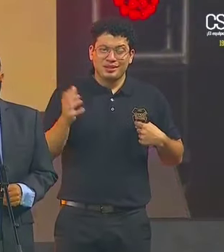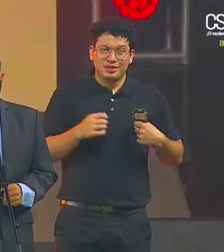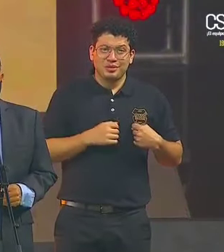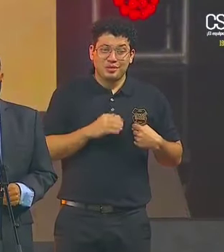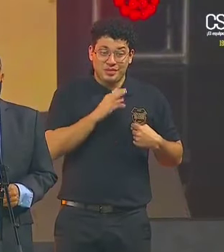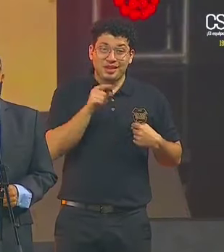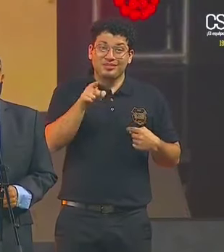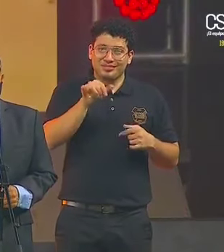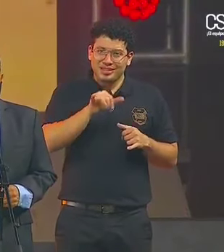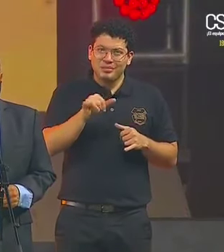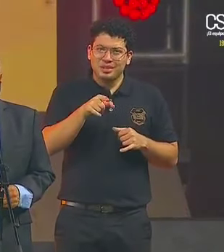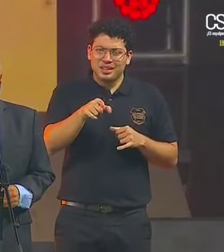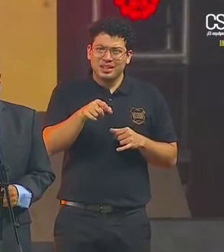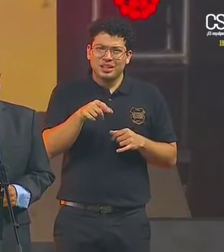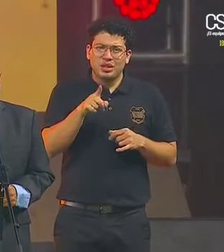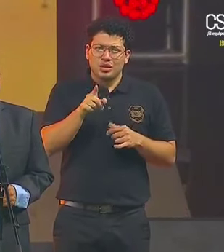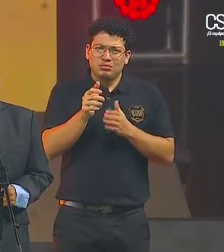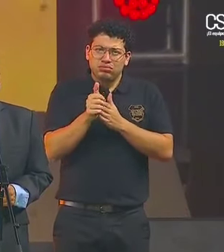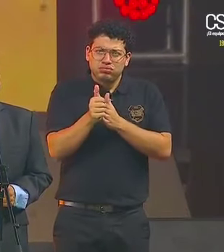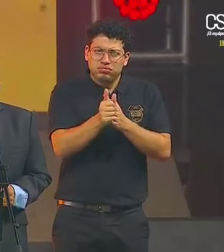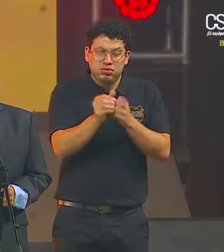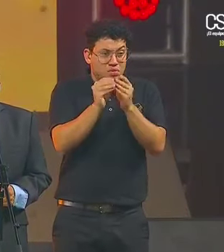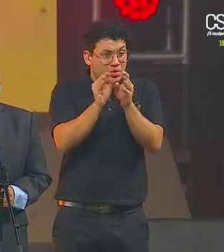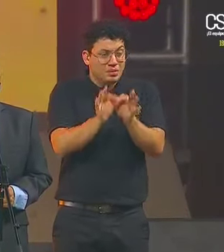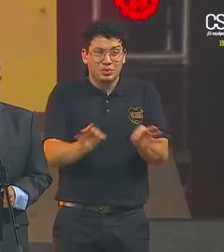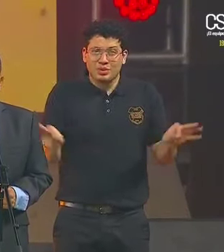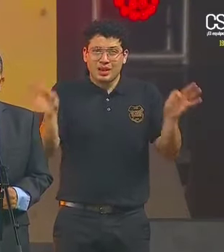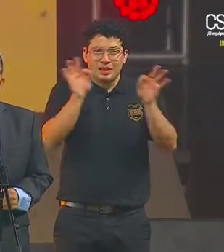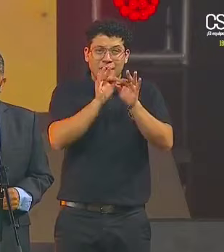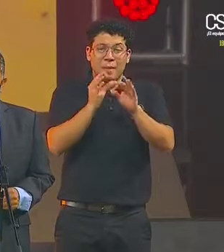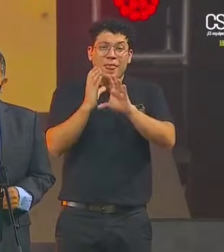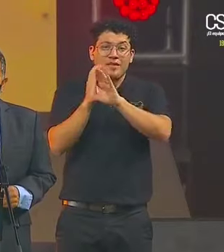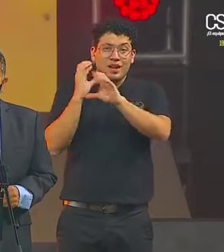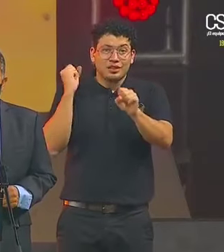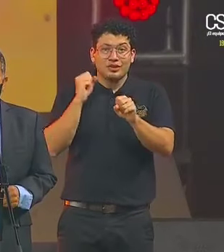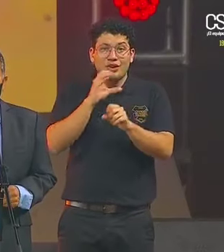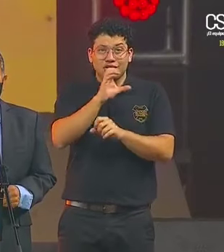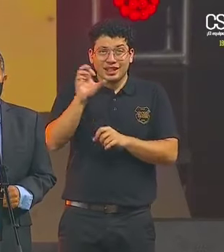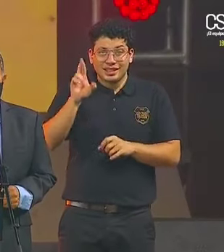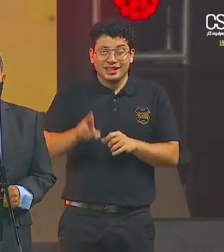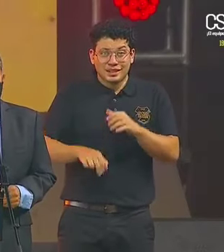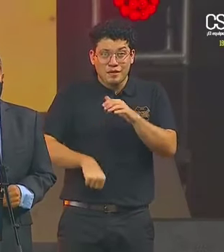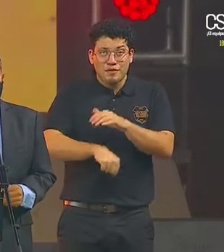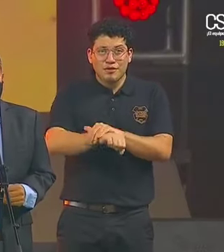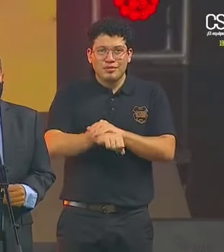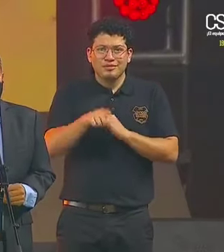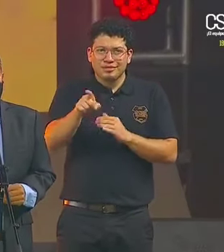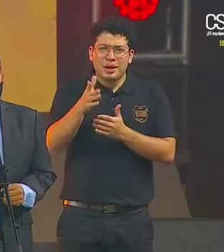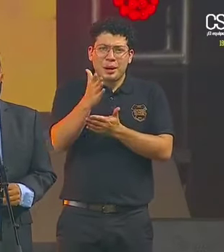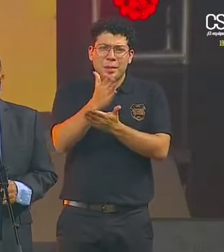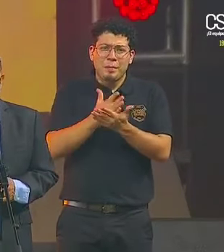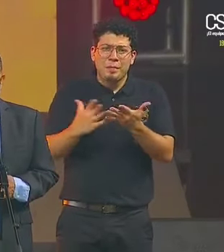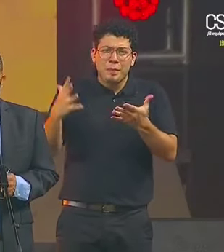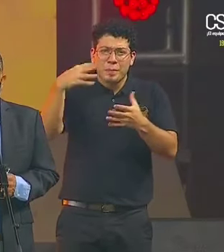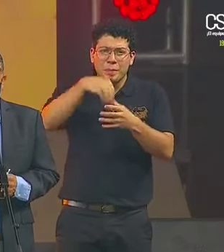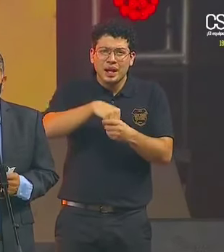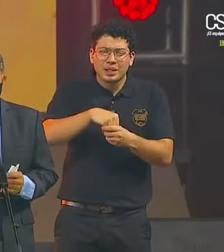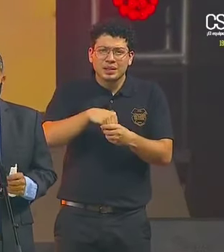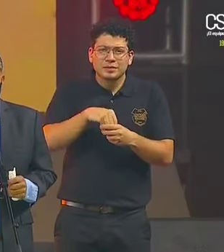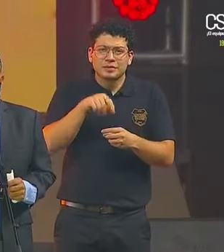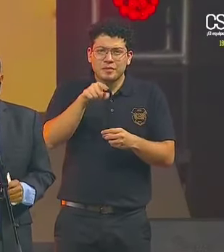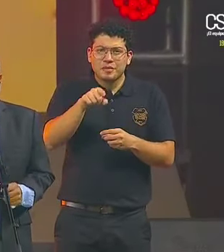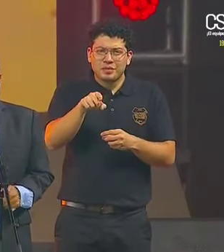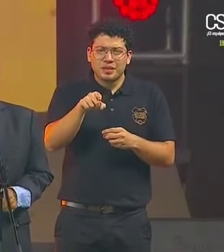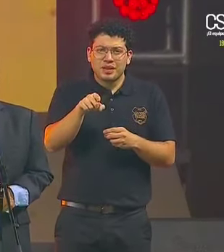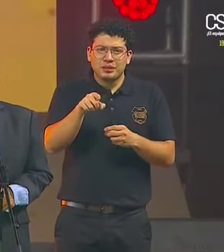un dirigente muy importante en la Federación Costarricense de Fútbol, siendo parte de aquella